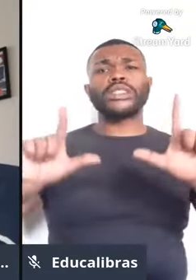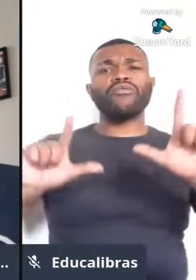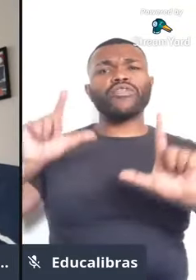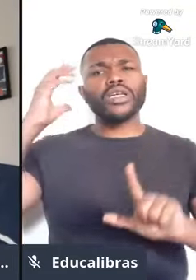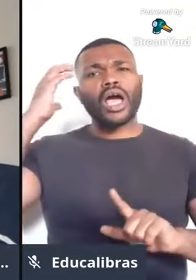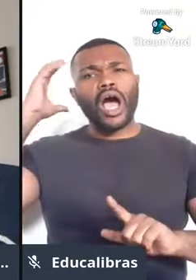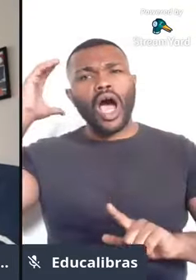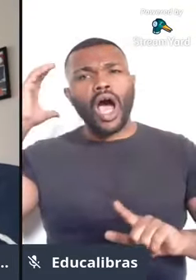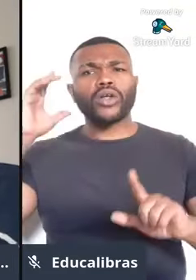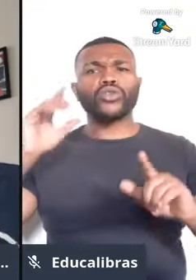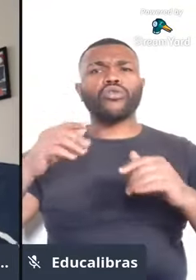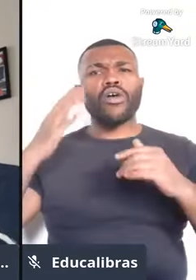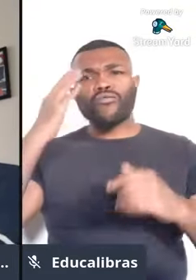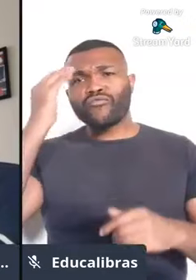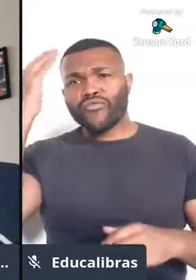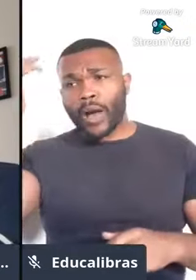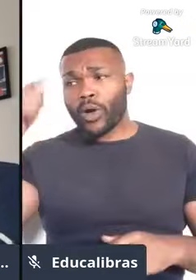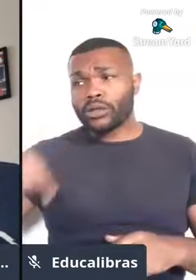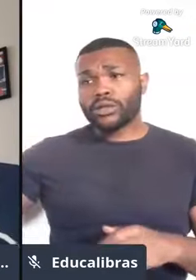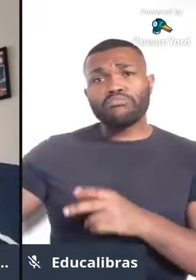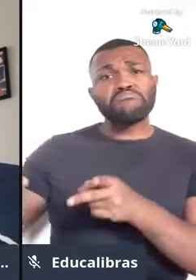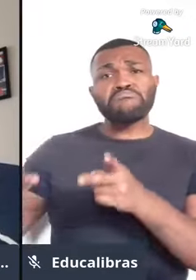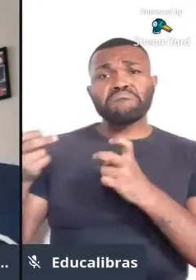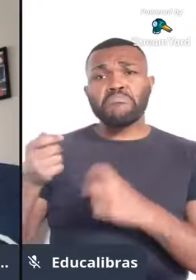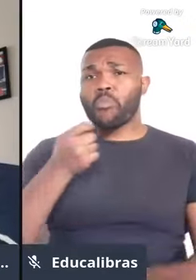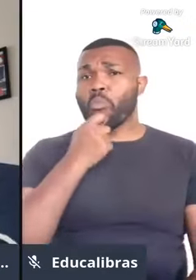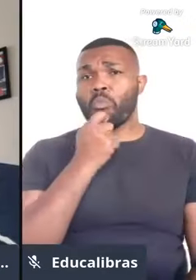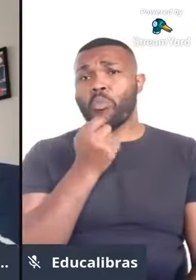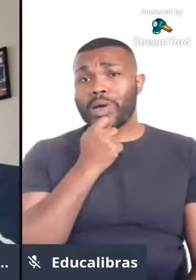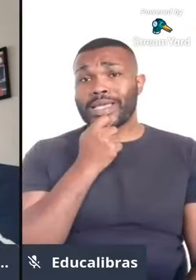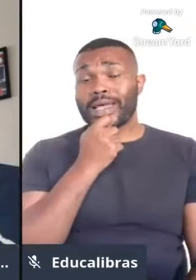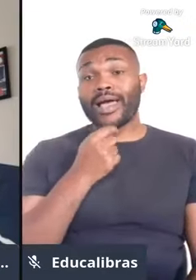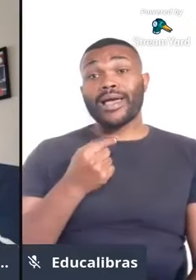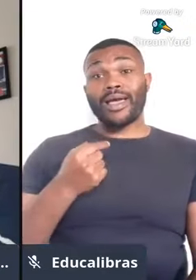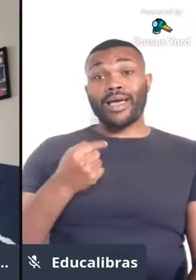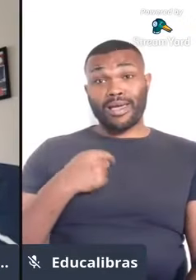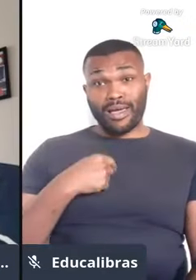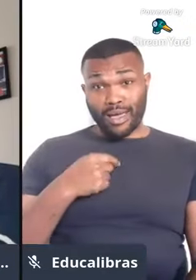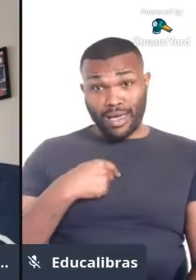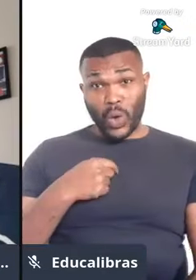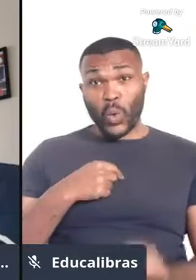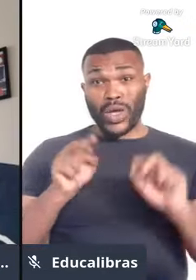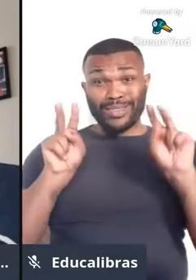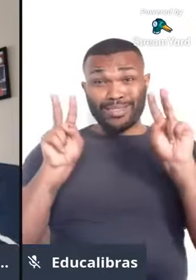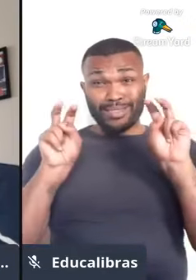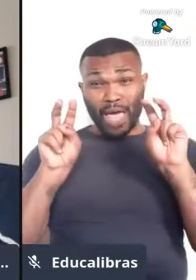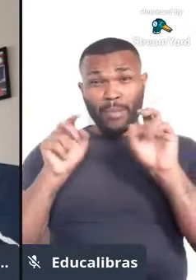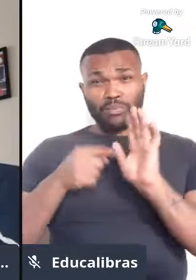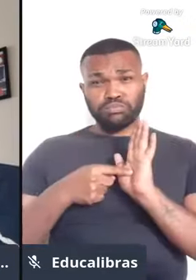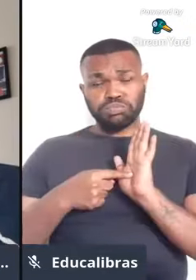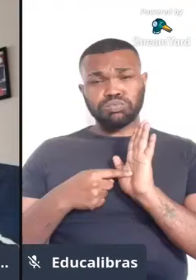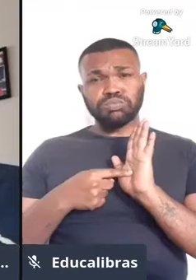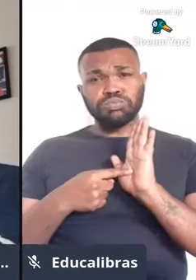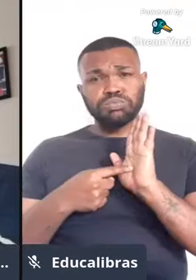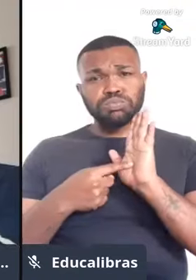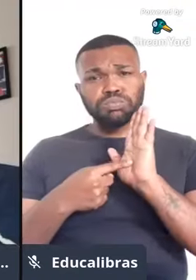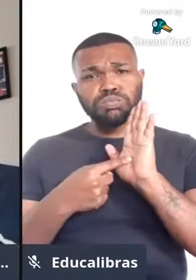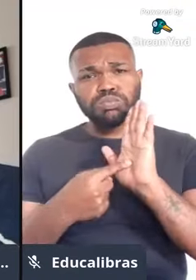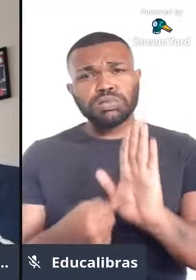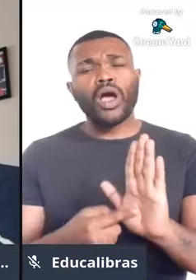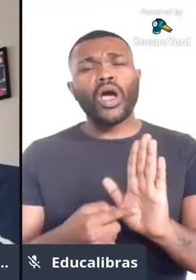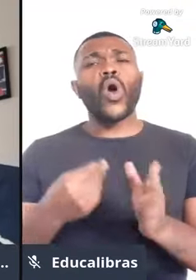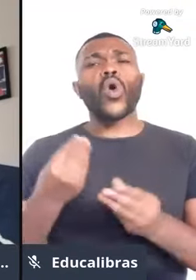fez, né? E a minha penetração nessa questão, até que ponto eu consigo fazer